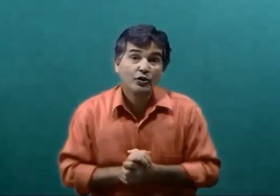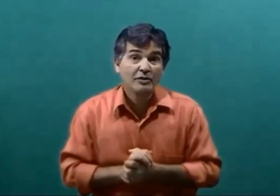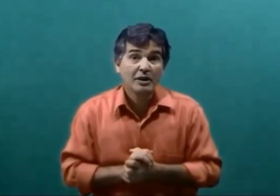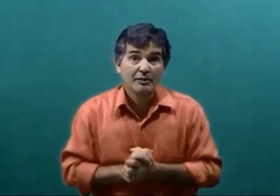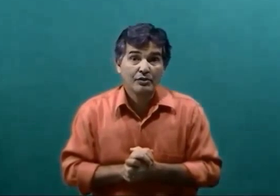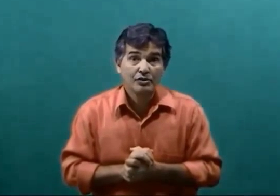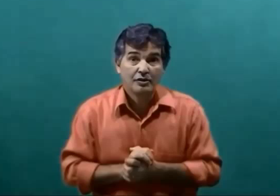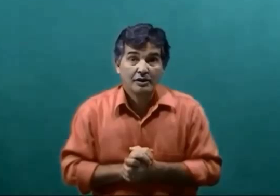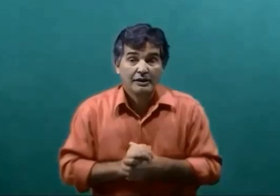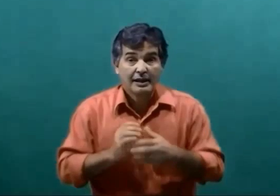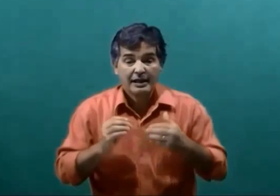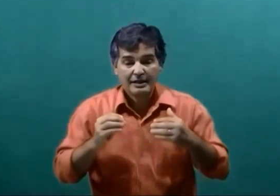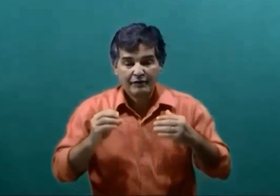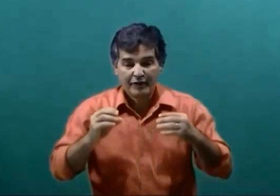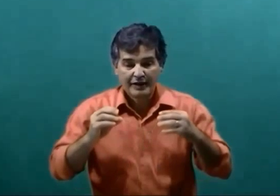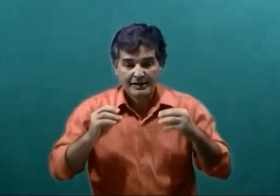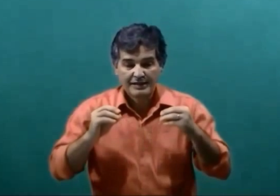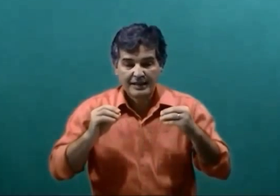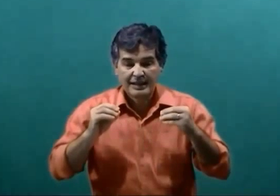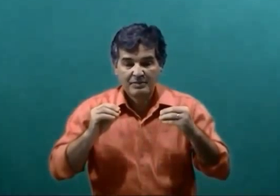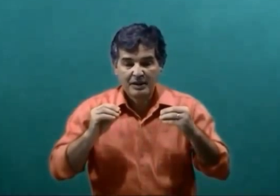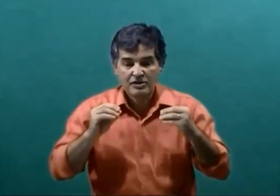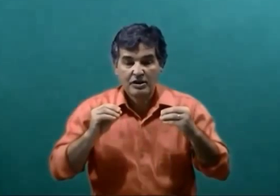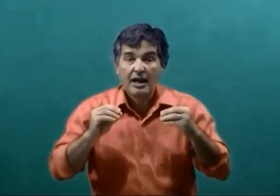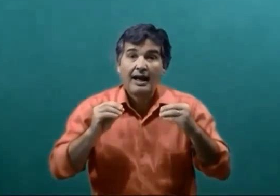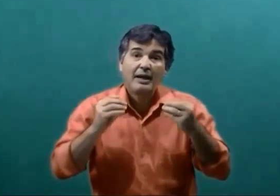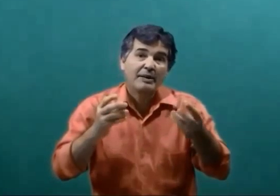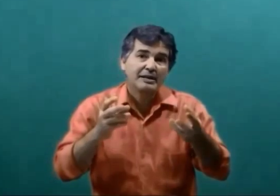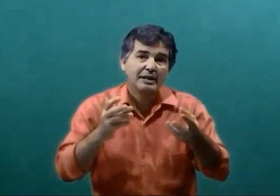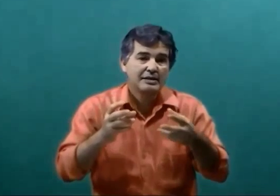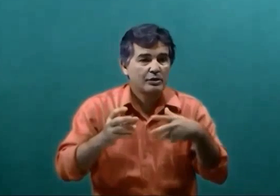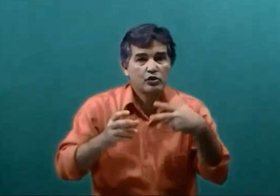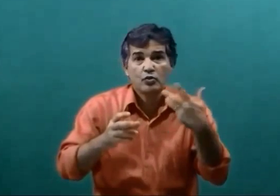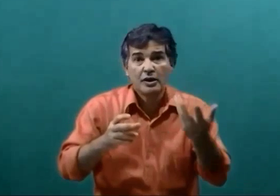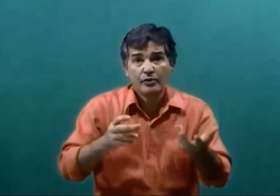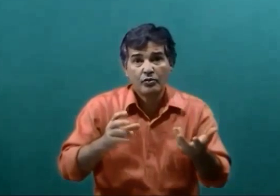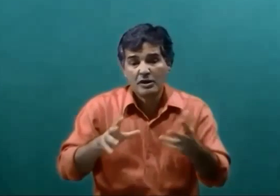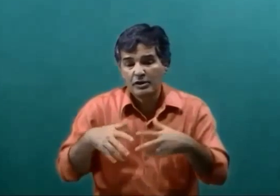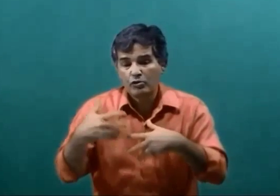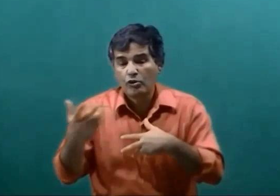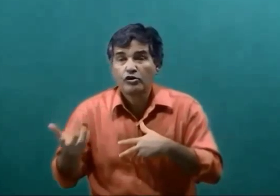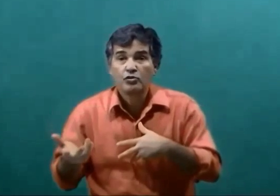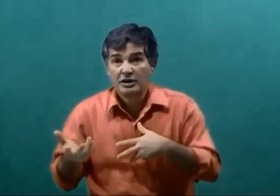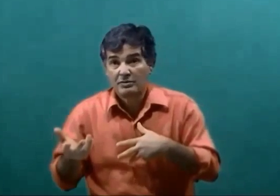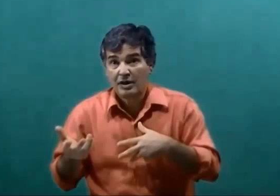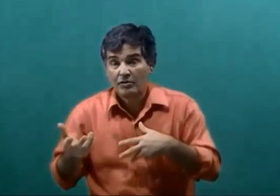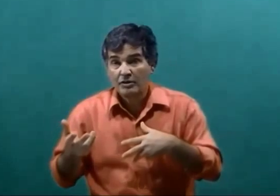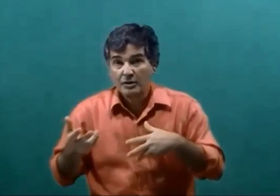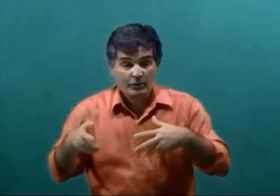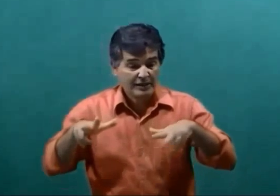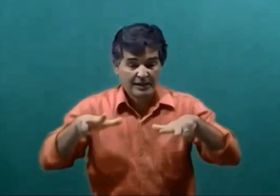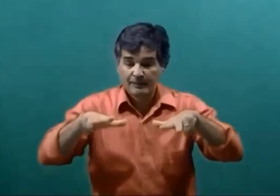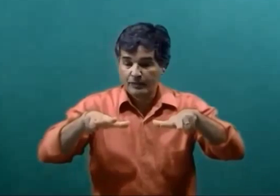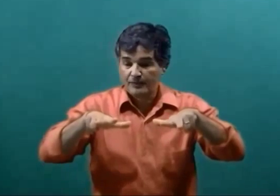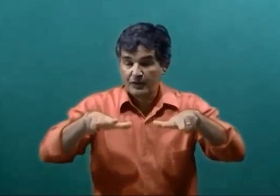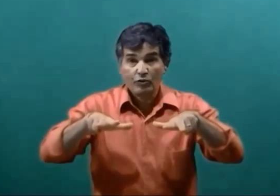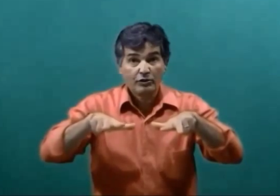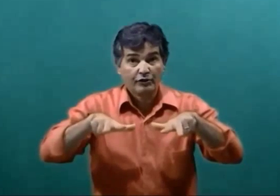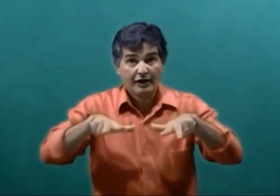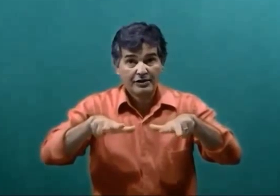de membros. Daí ele faz exatamente a representação de um membro humano ou de um animal. Por exemplo, quando eu